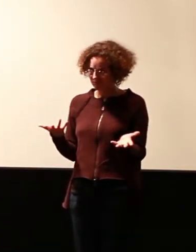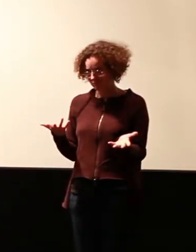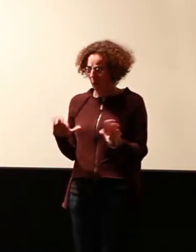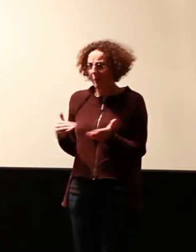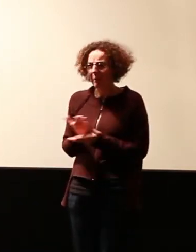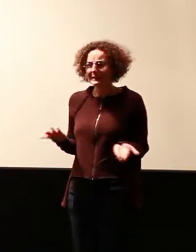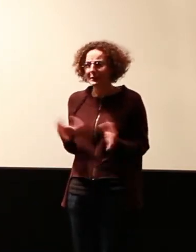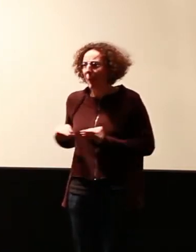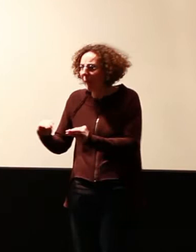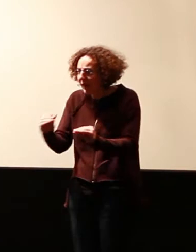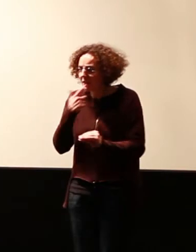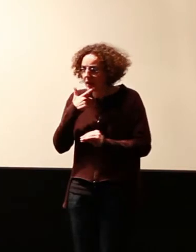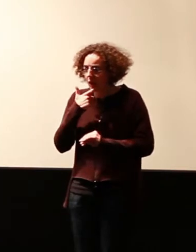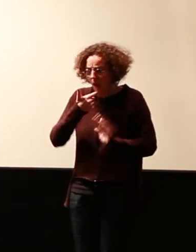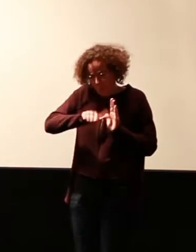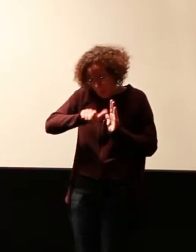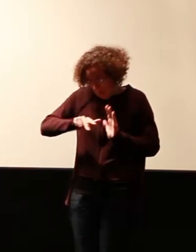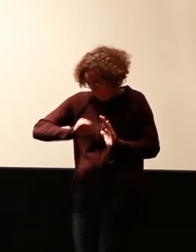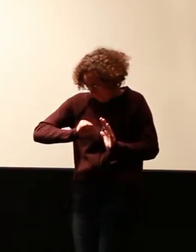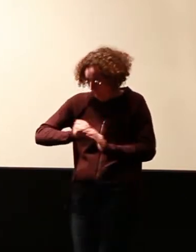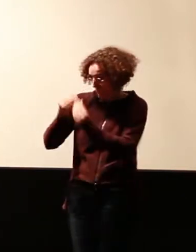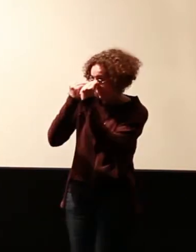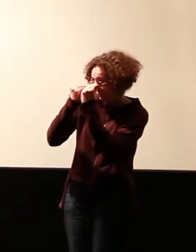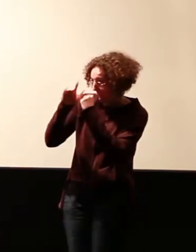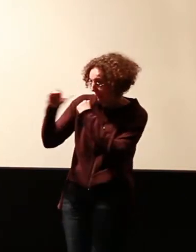pendant plusieurs mois? Voilà, que tu puisses nous expliquer un petit peu.